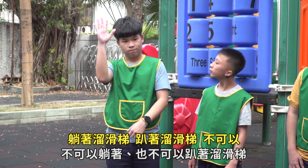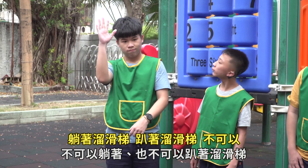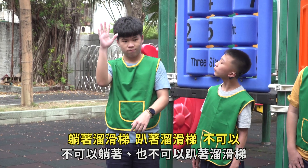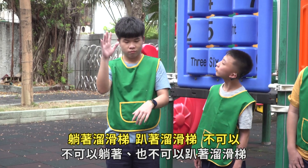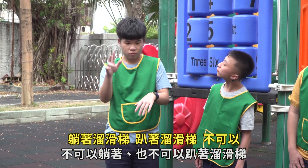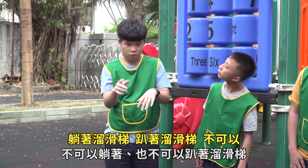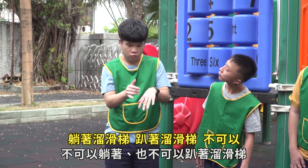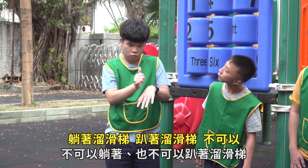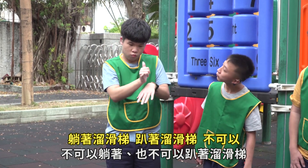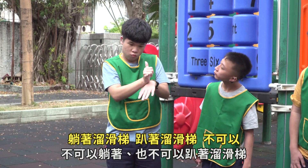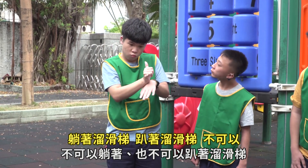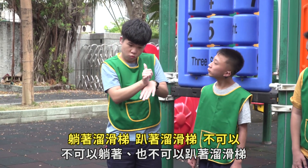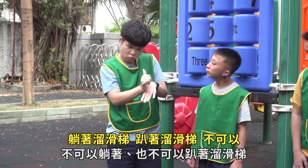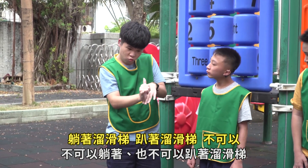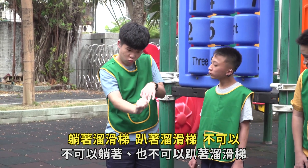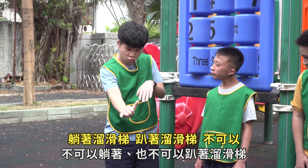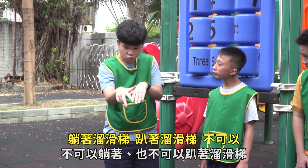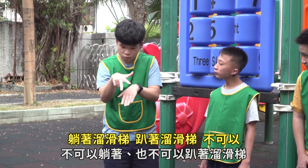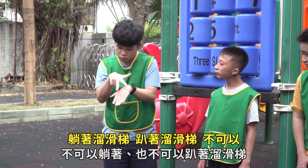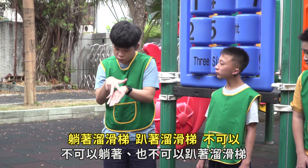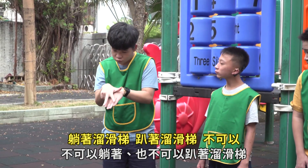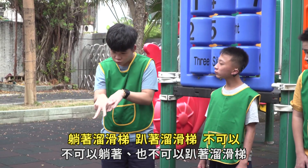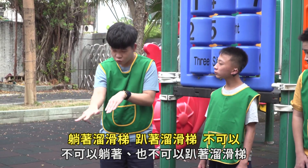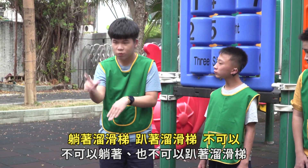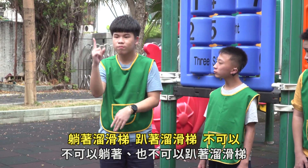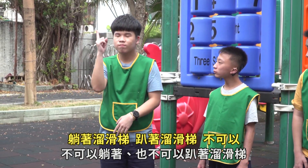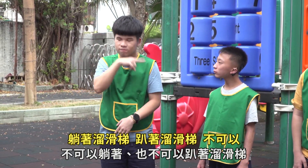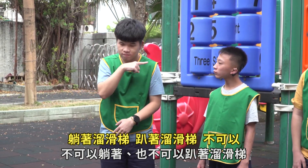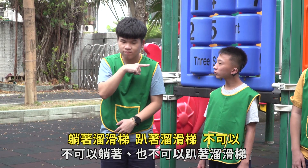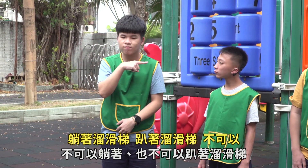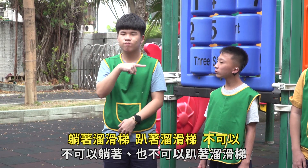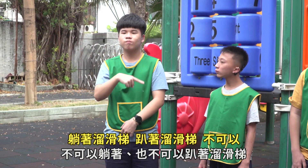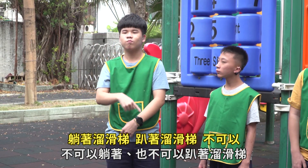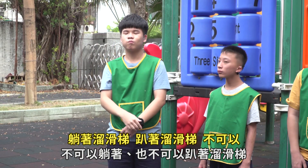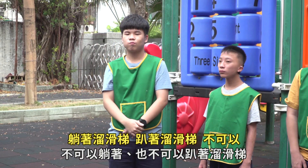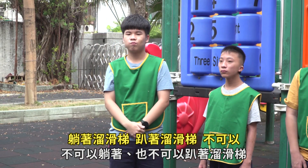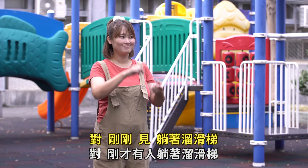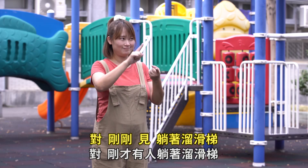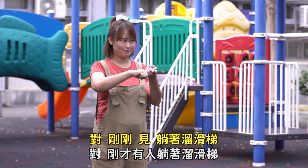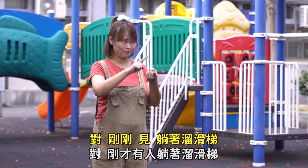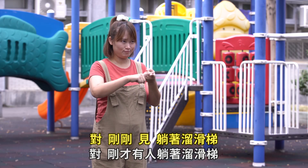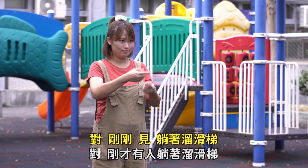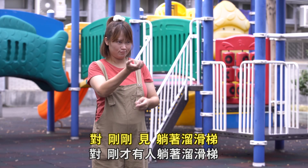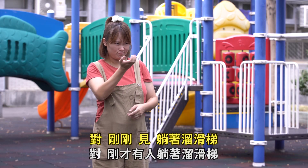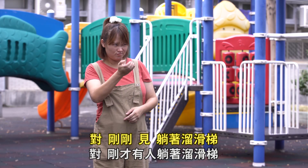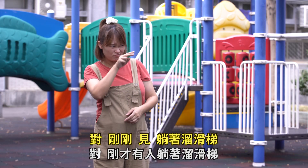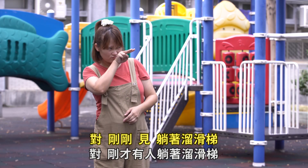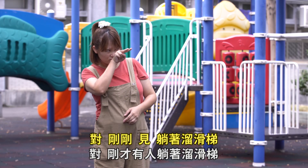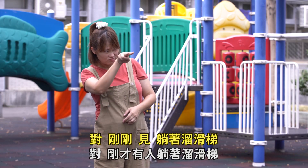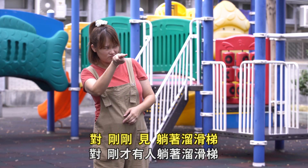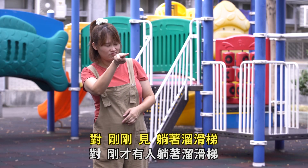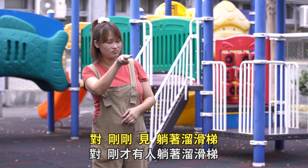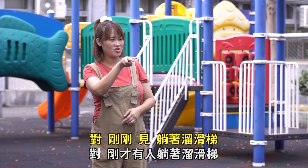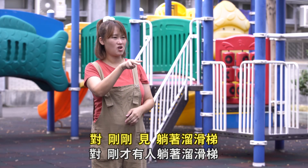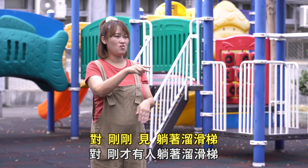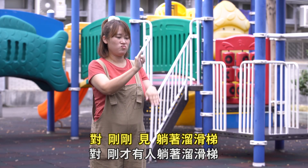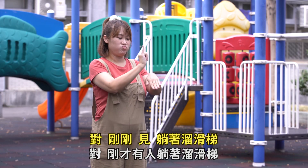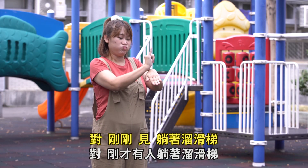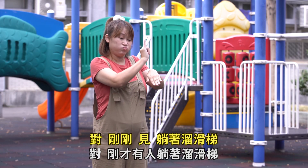不可以躺着，也不可以趴着溜滑梯。 对，刚才有人躺着溜